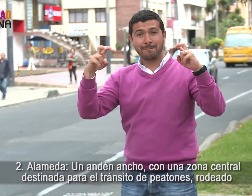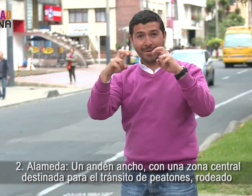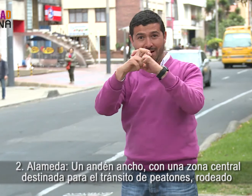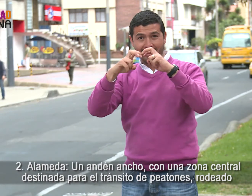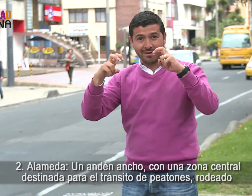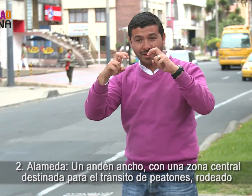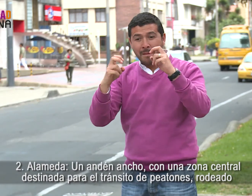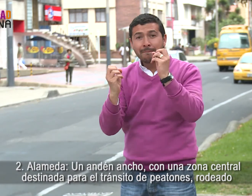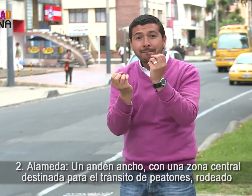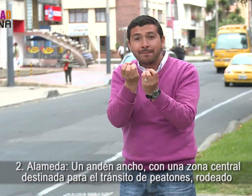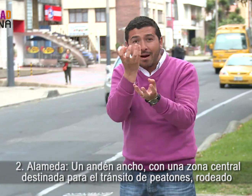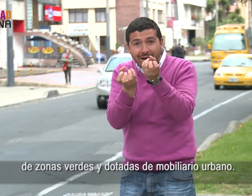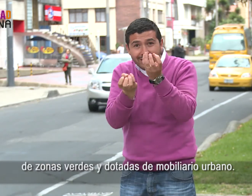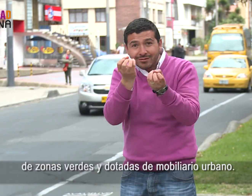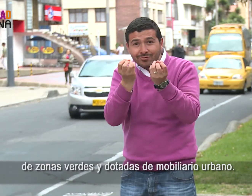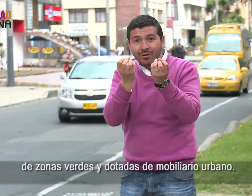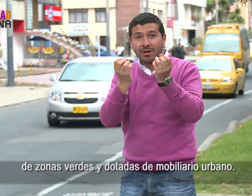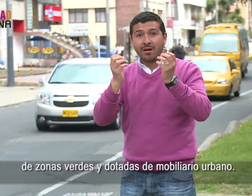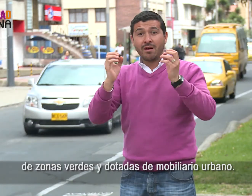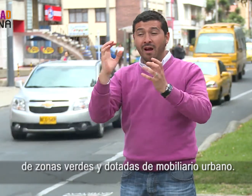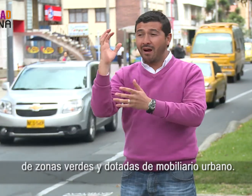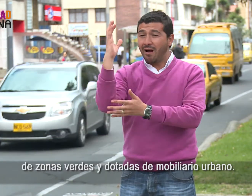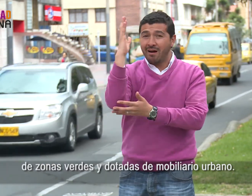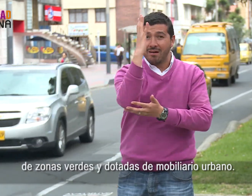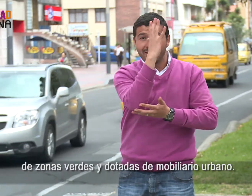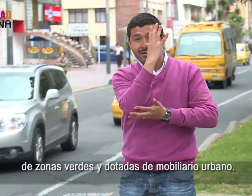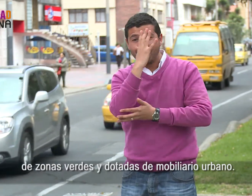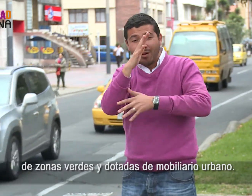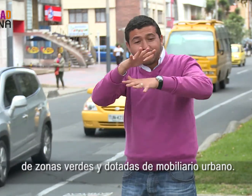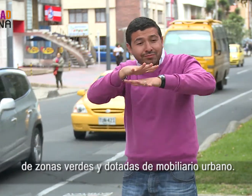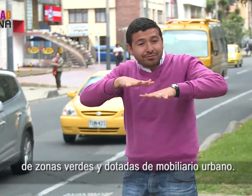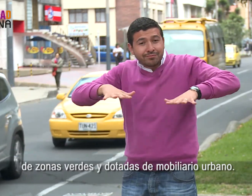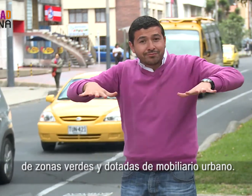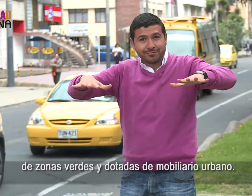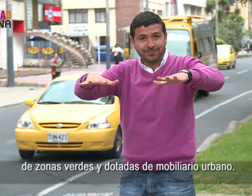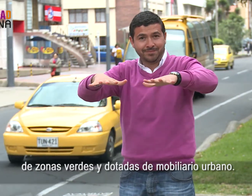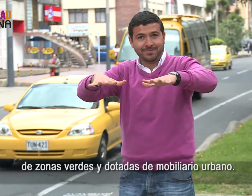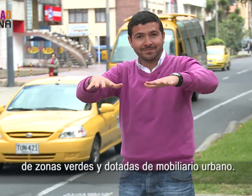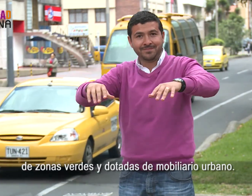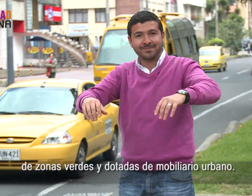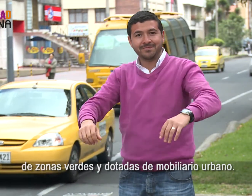peatones, rodeado de zonas verdes y dotados de mobiliario urbano.